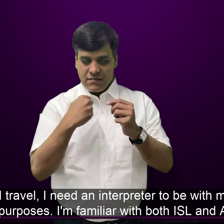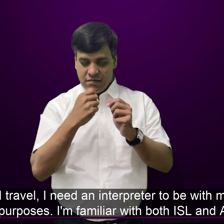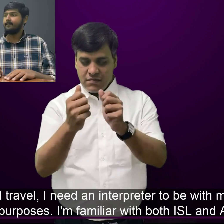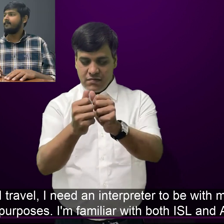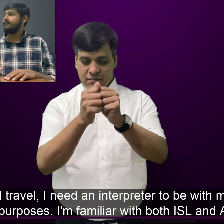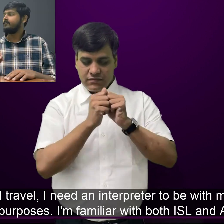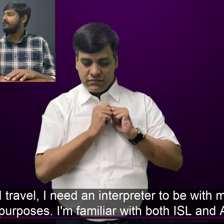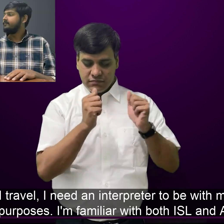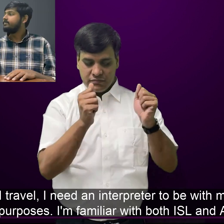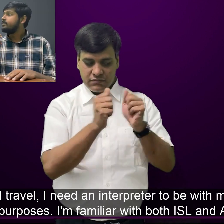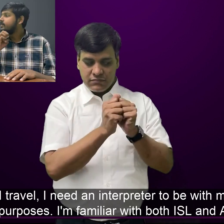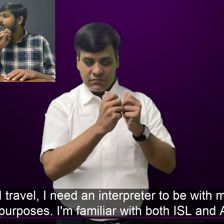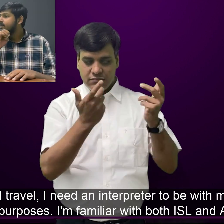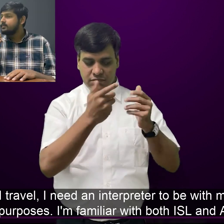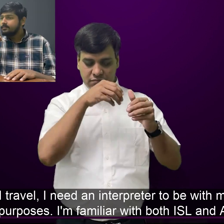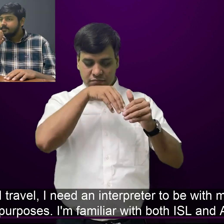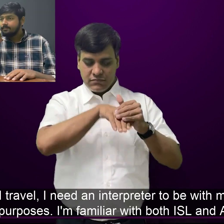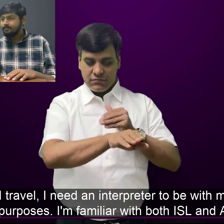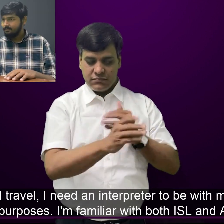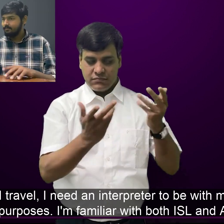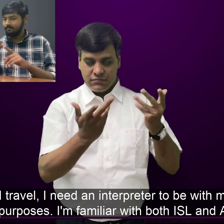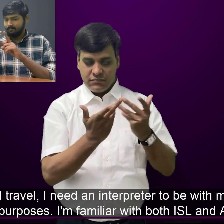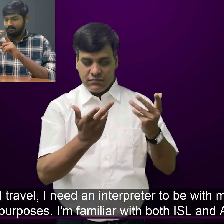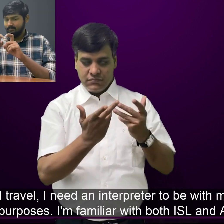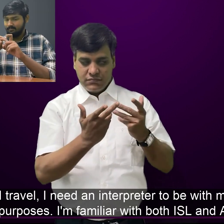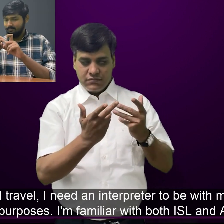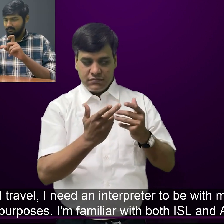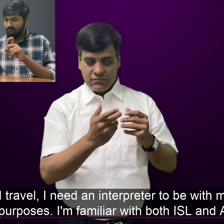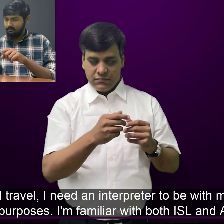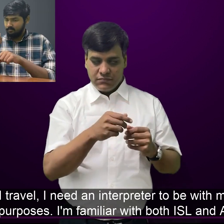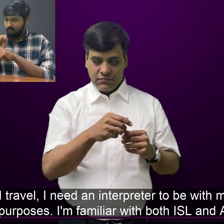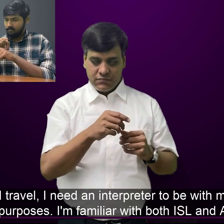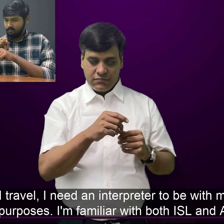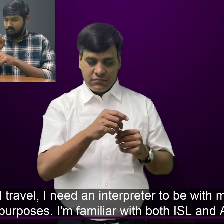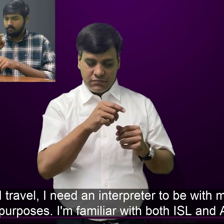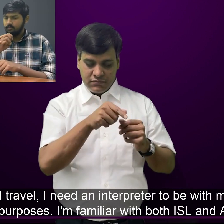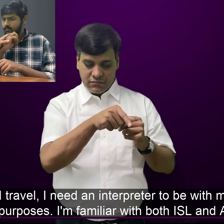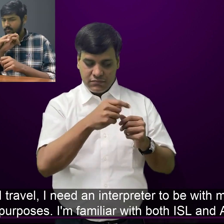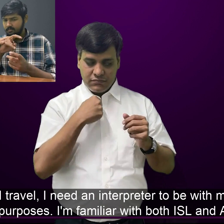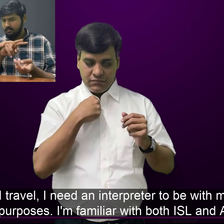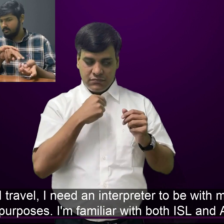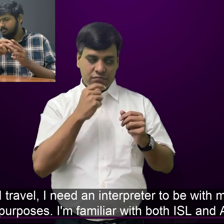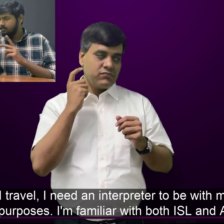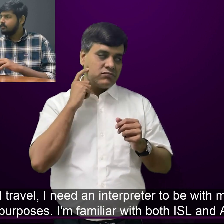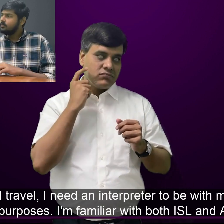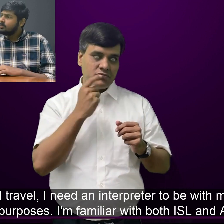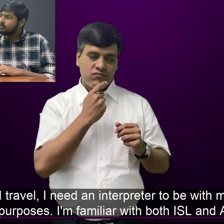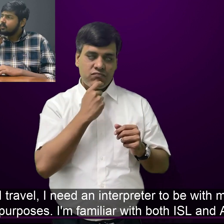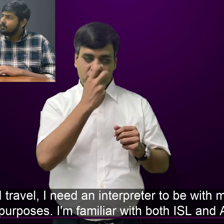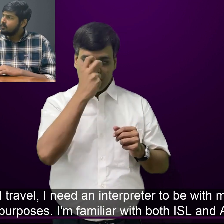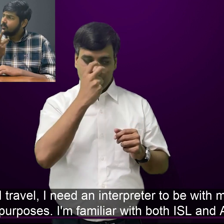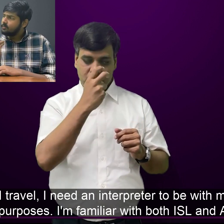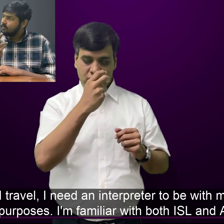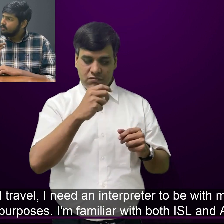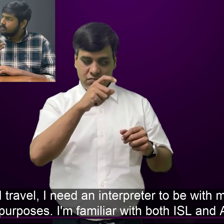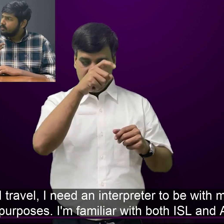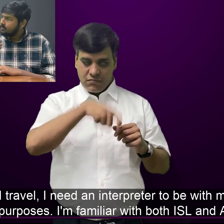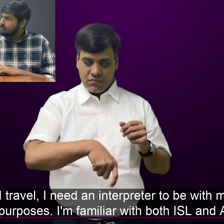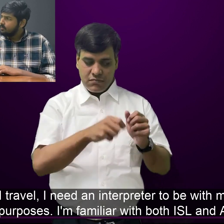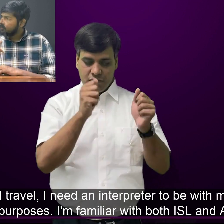आपको स्पष्ट शब्दों में लिखना चाहिए। जब भी मैं कहीं भी जाता हूँ, मुझे ज़रूरत होती है एक दुभाषी की जो मेरे